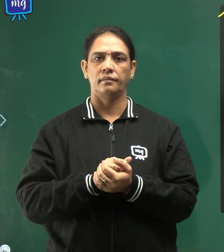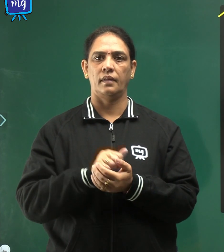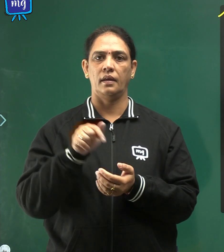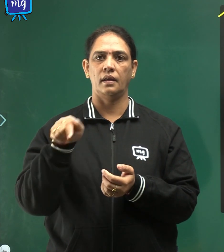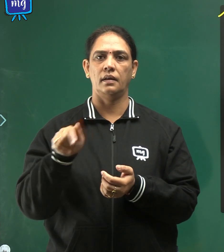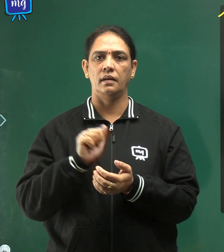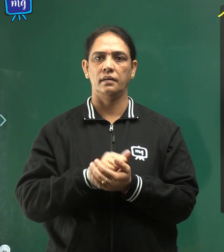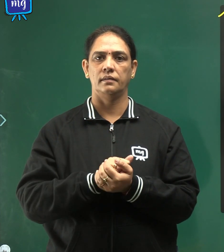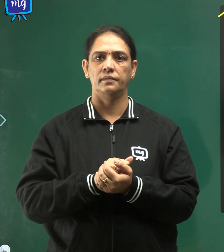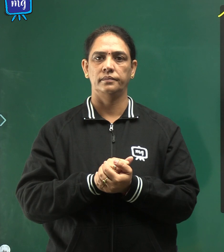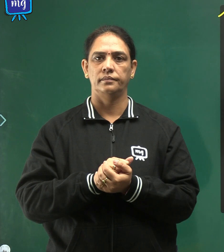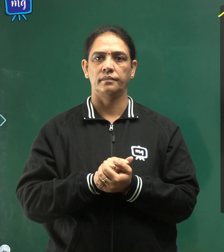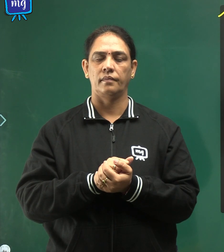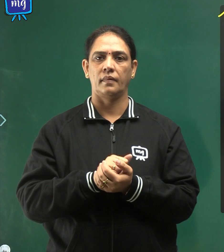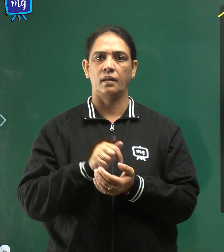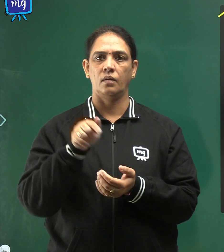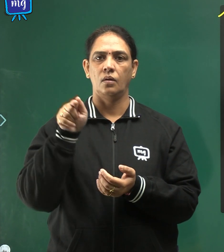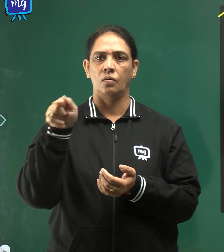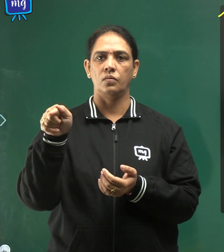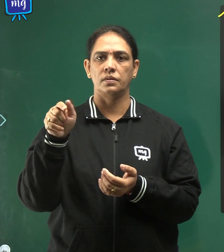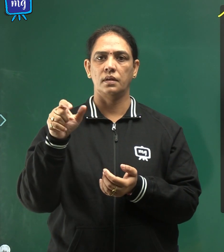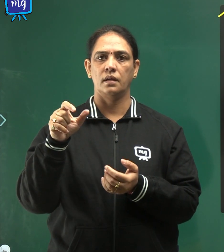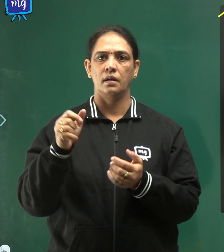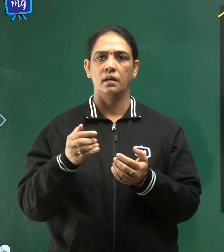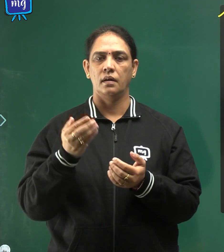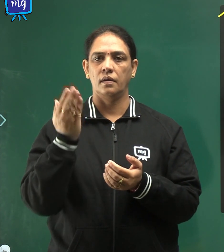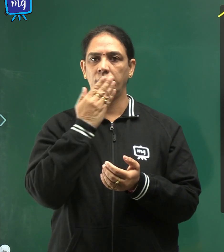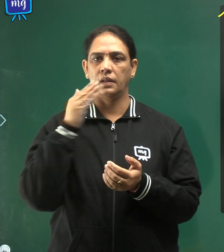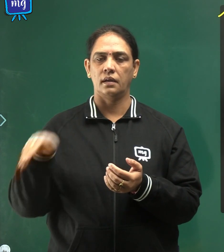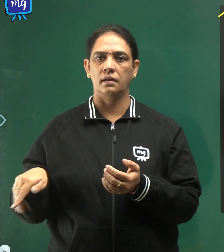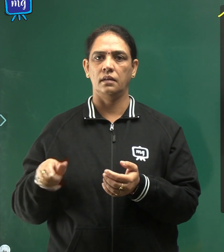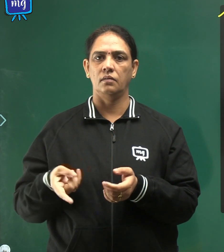यदि उस विद्यार्थी द्वारा